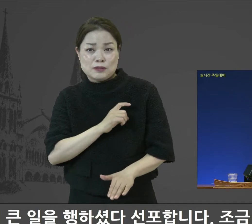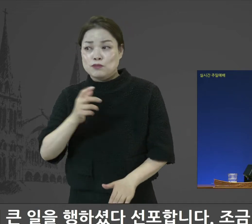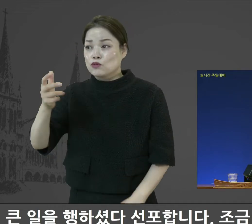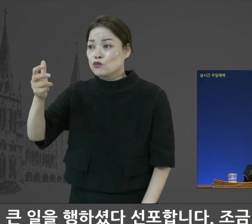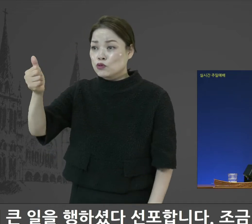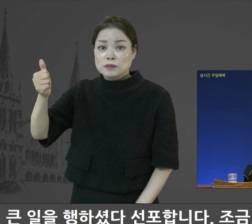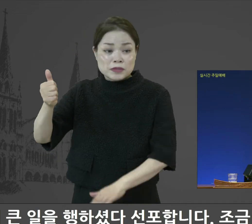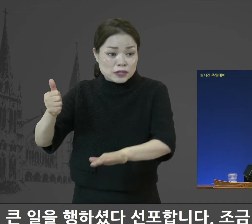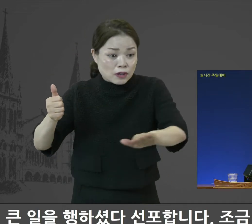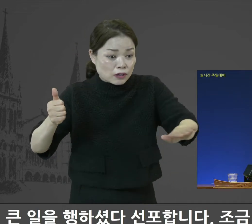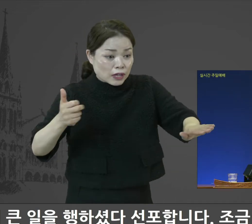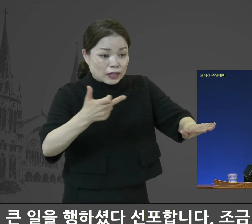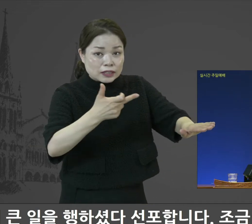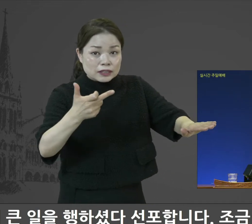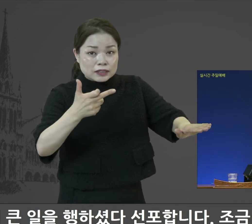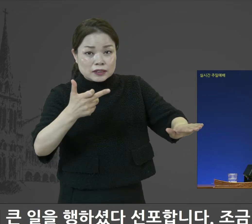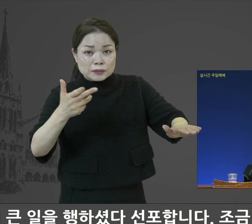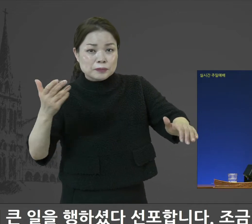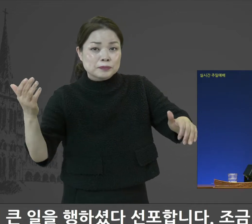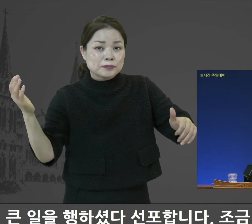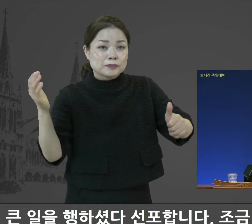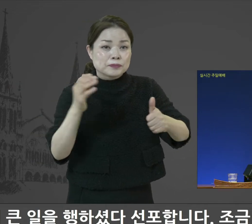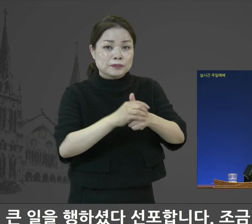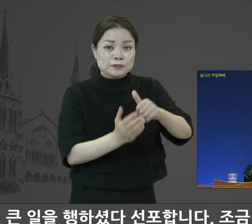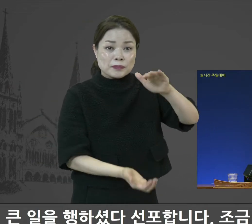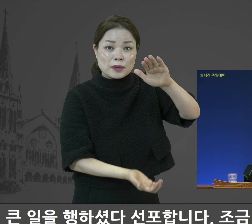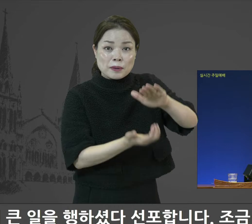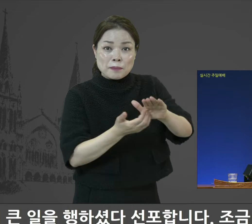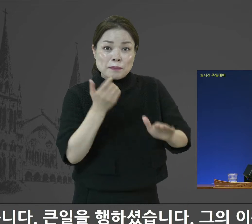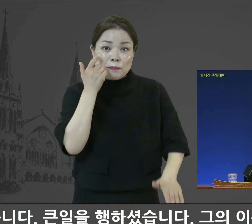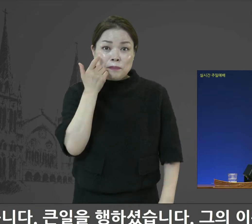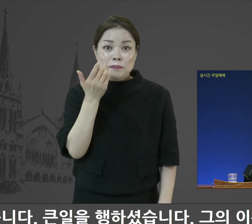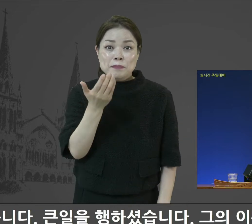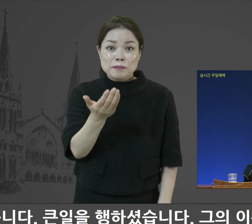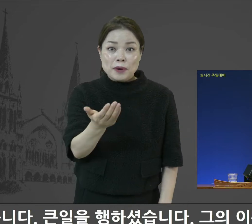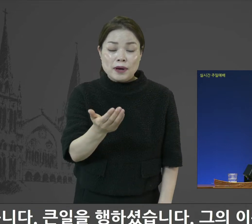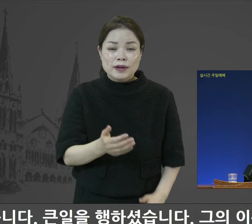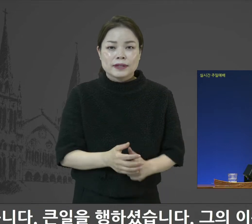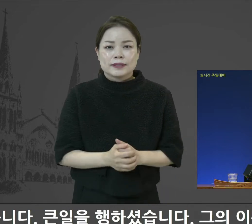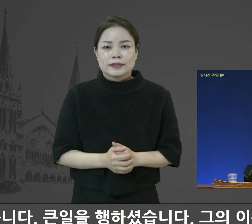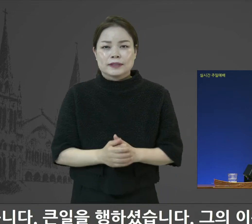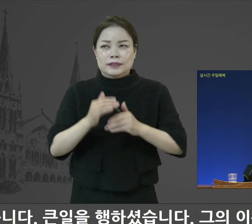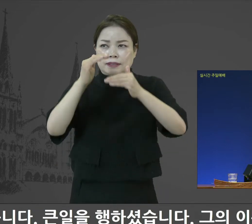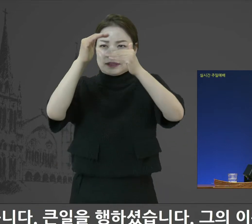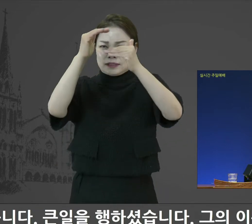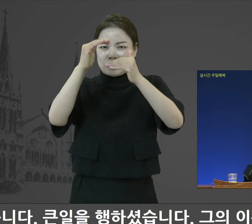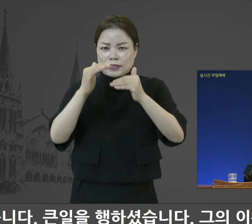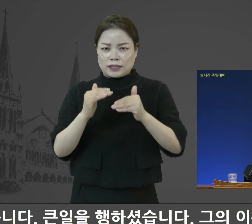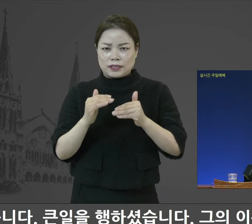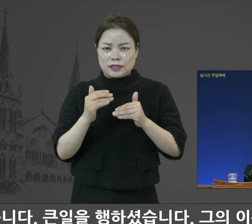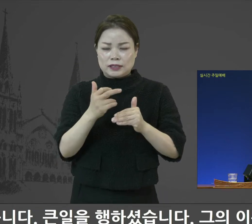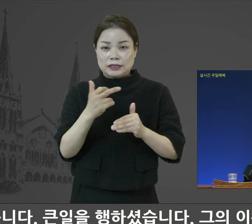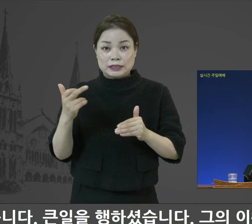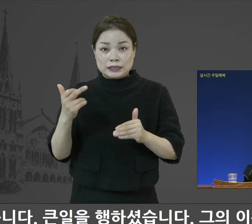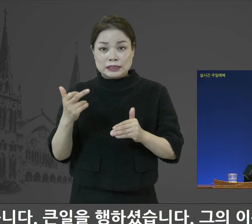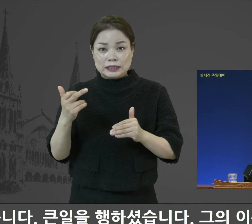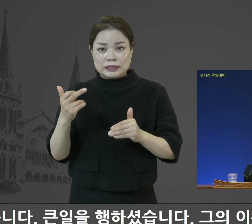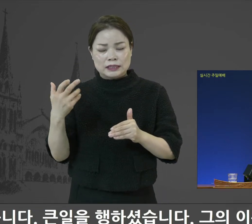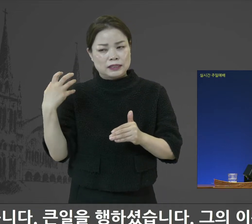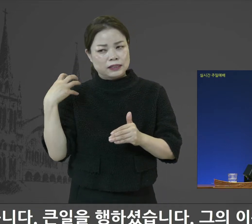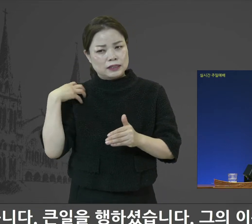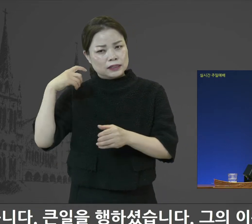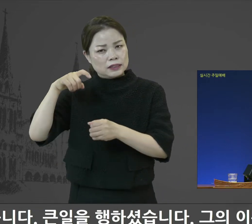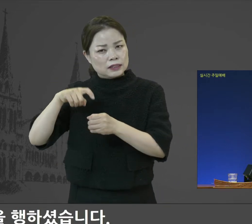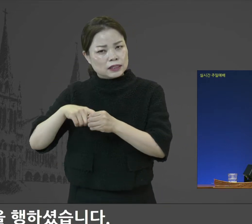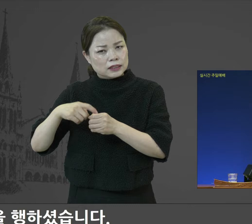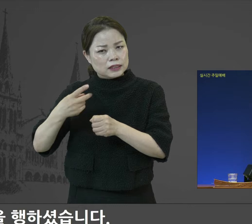주님이 여러분에게 큰일을 행하지 않으셨습니까? 이 본문의 큰일을 가지고 2년